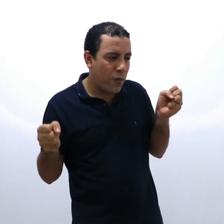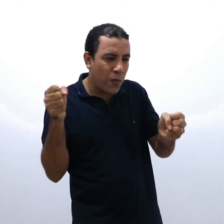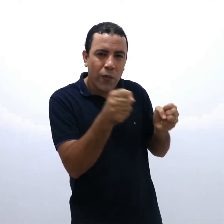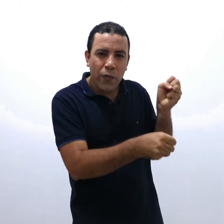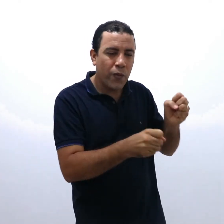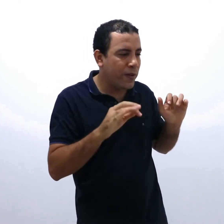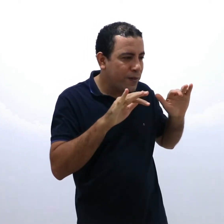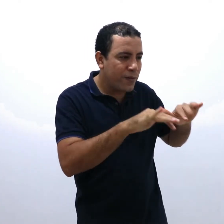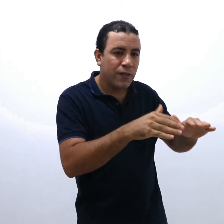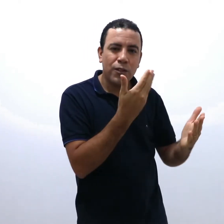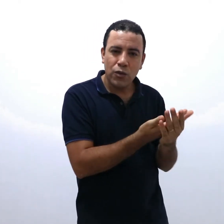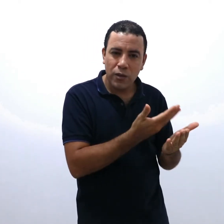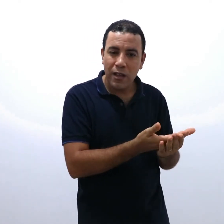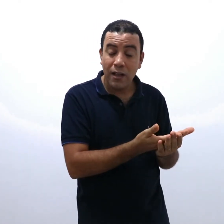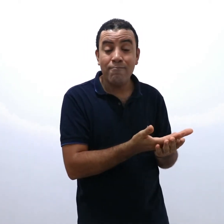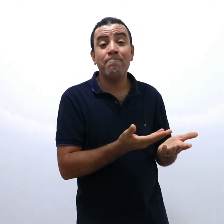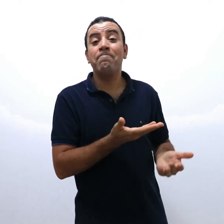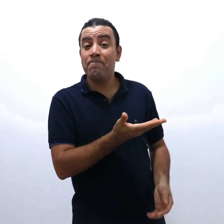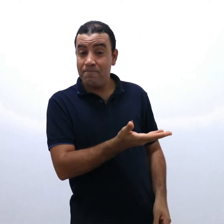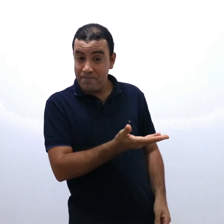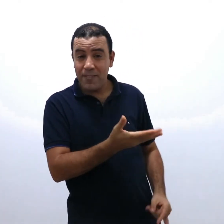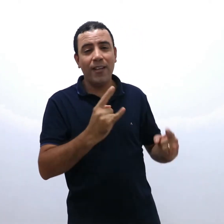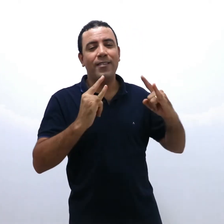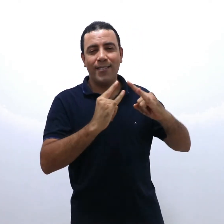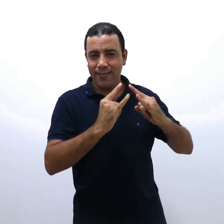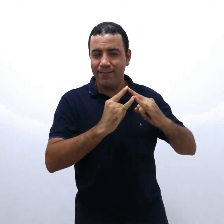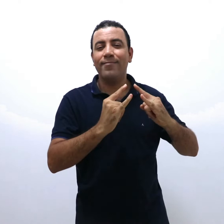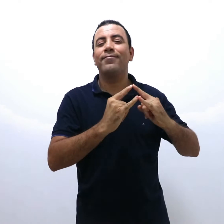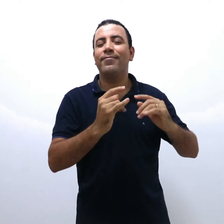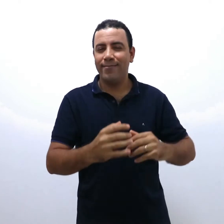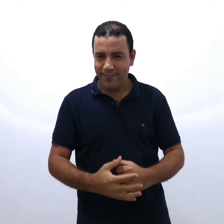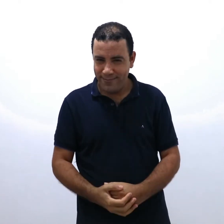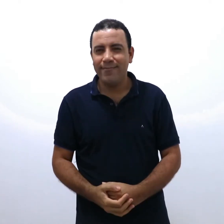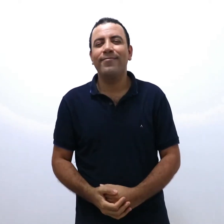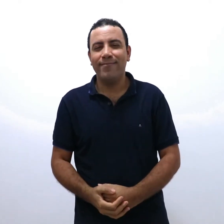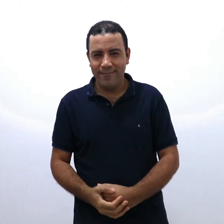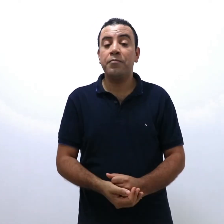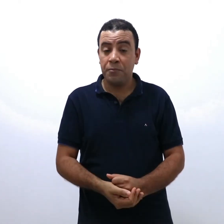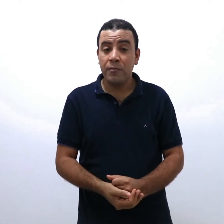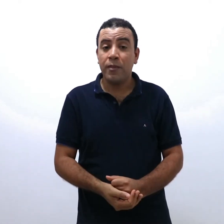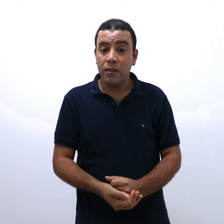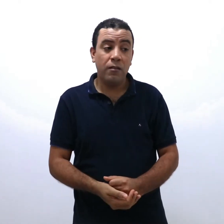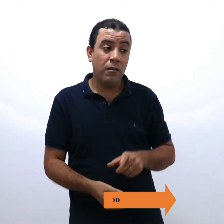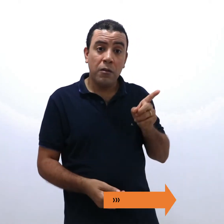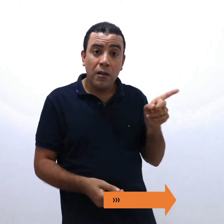instituição na qual os surdos poderiam ir estudar. Foi essa instituição, hoje INES.